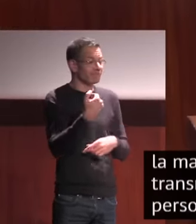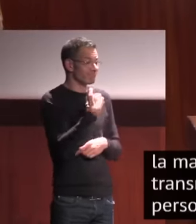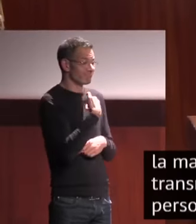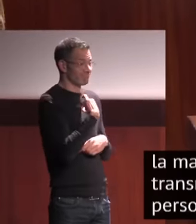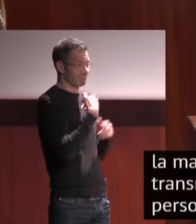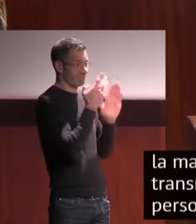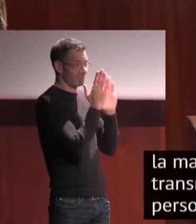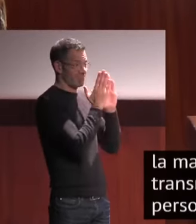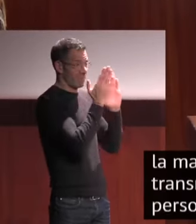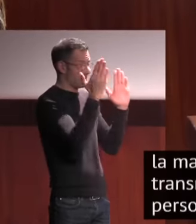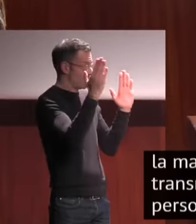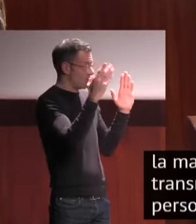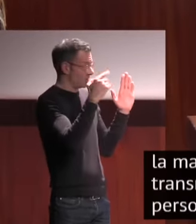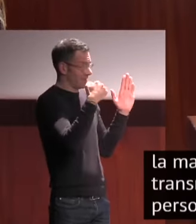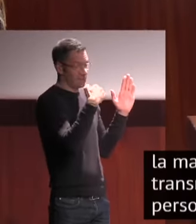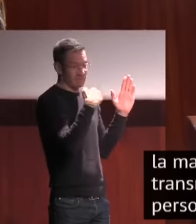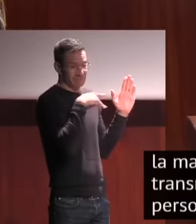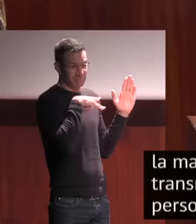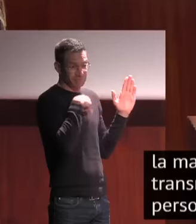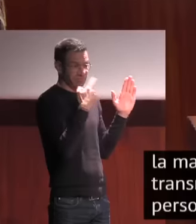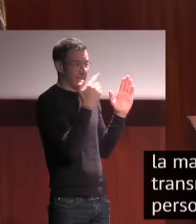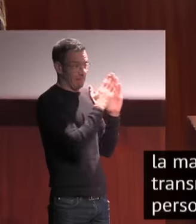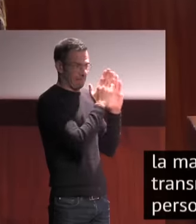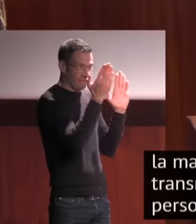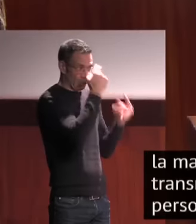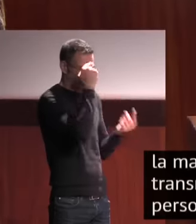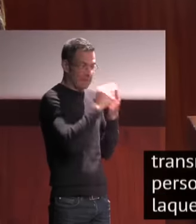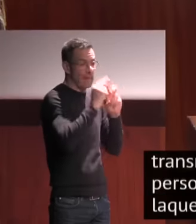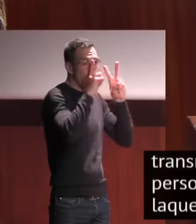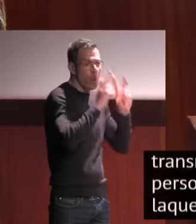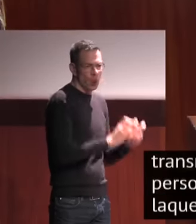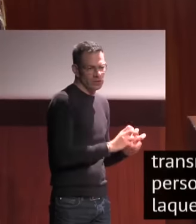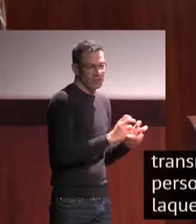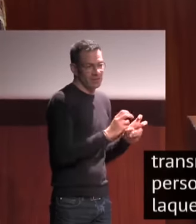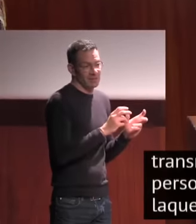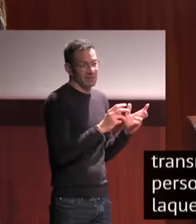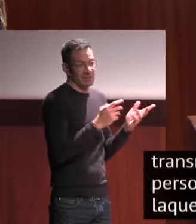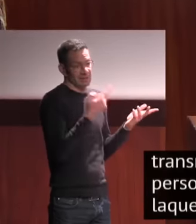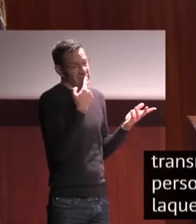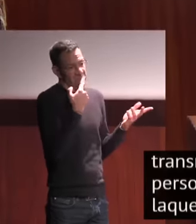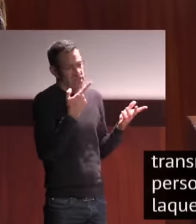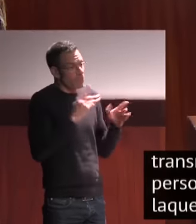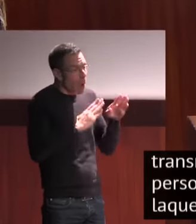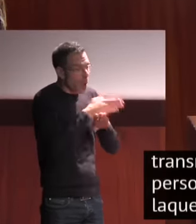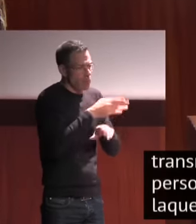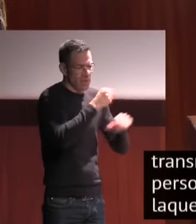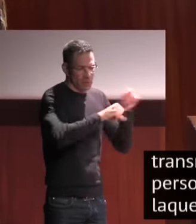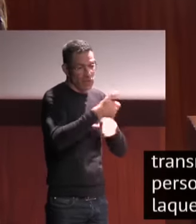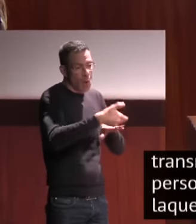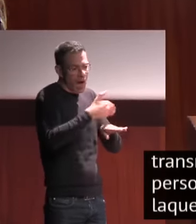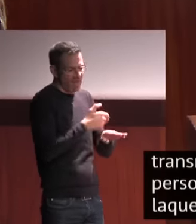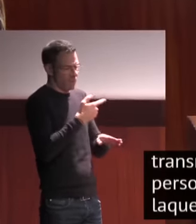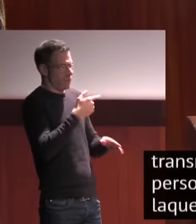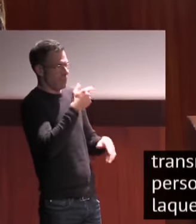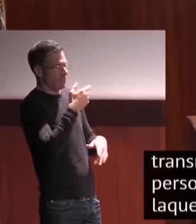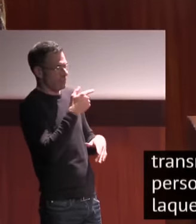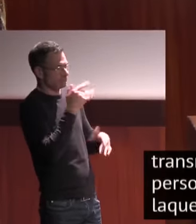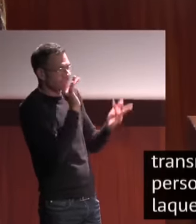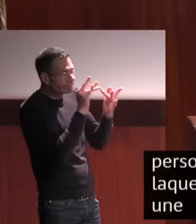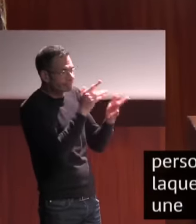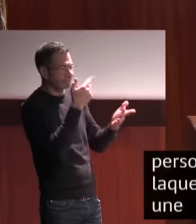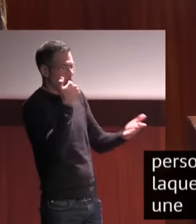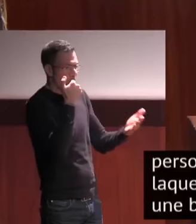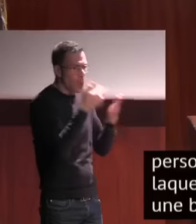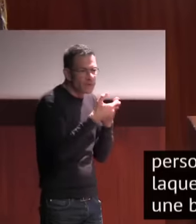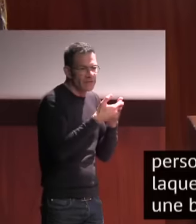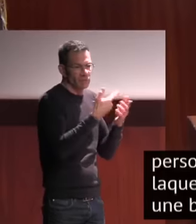dans laquelle je travaille, c'est une bibliothèque de recherche. Donc c'est une bibliothèque sur rendez-vous. Les gens viennent avec exactement les